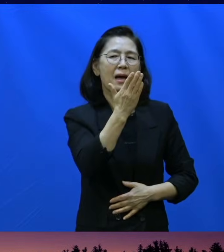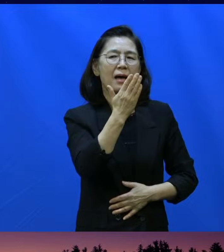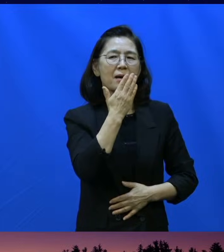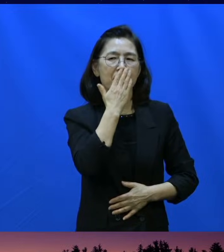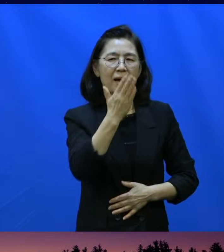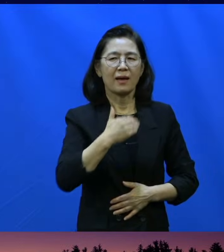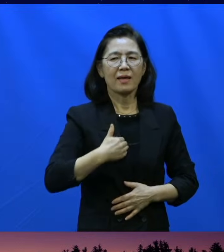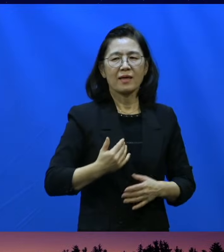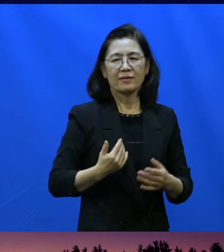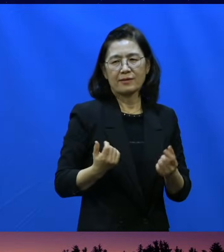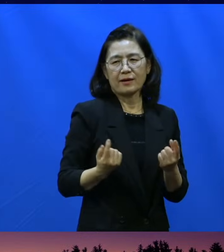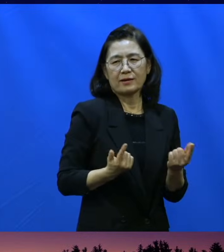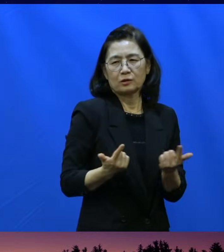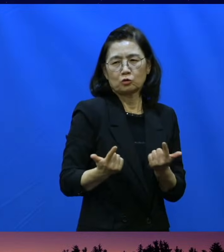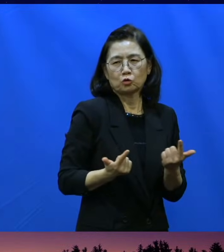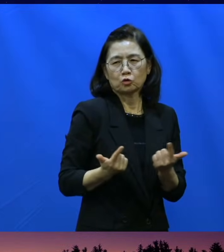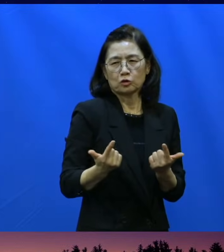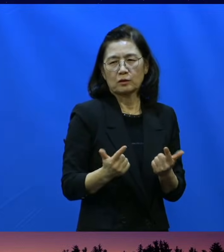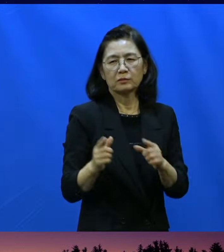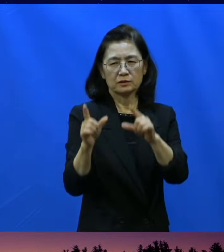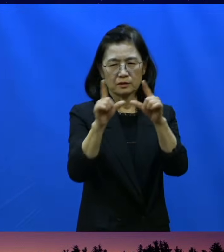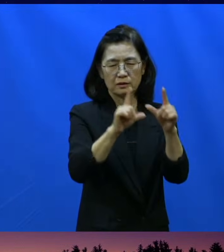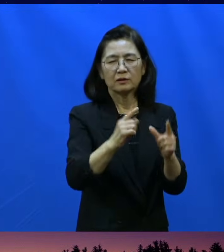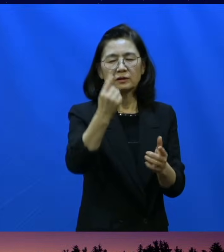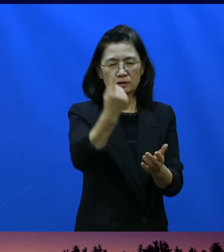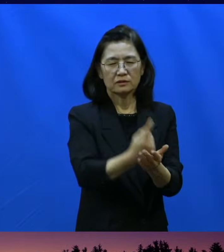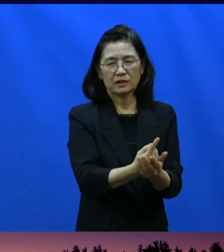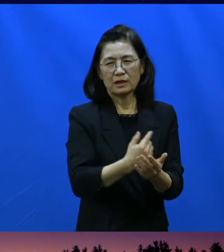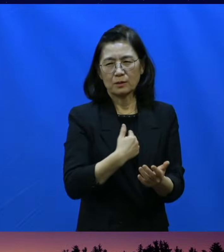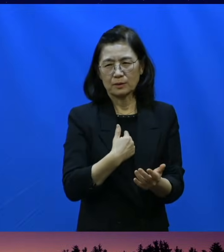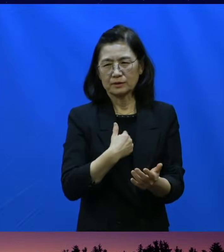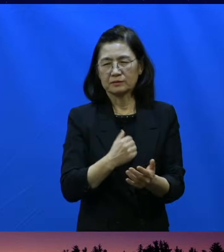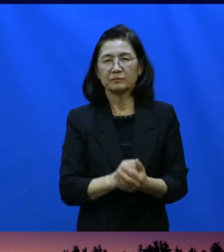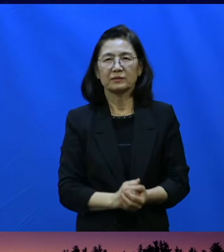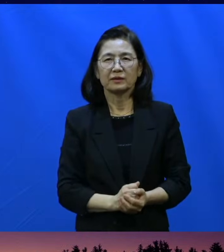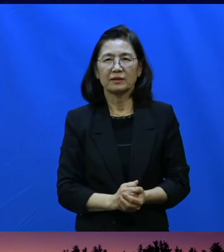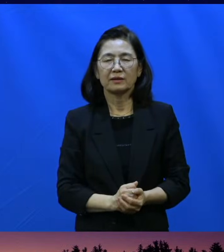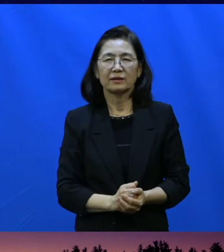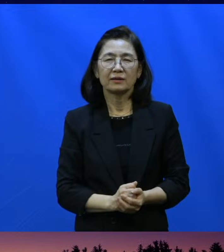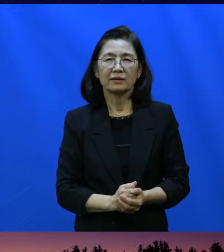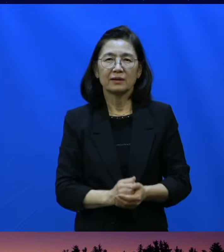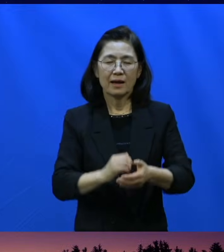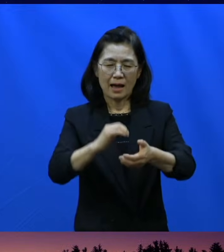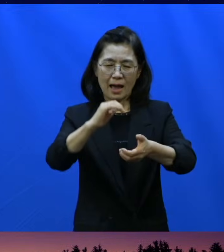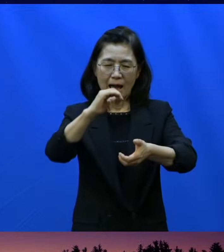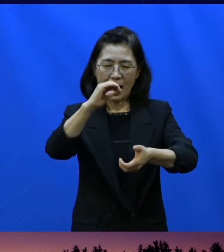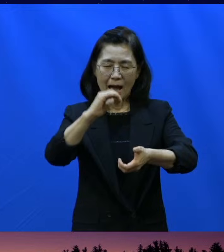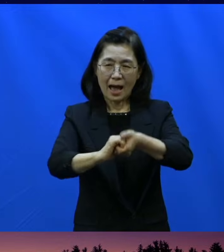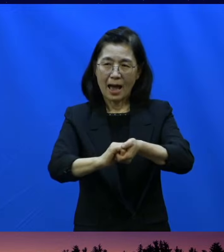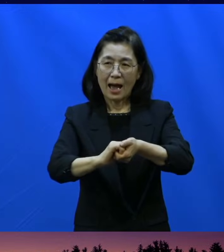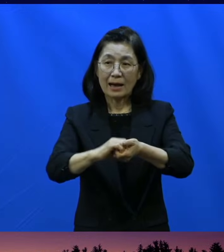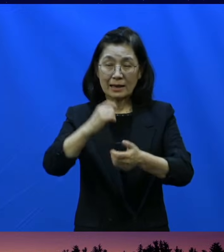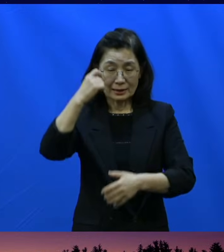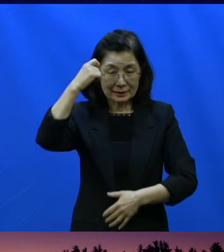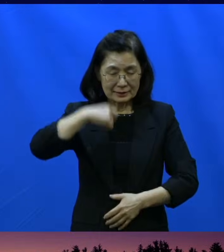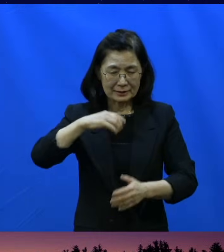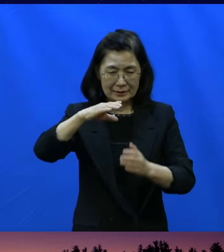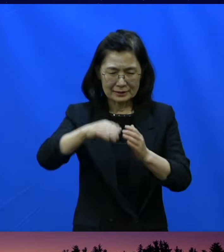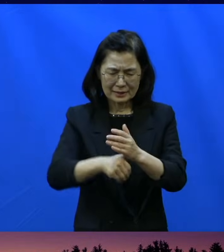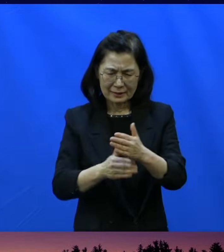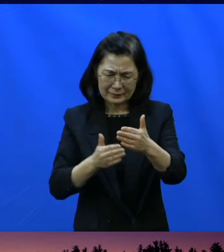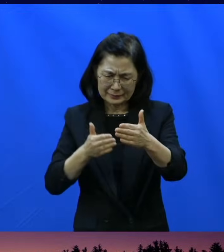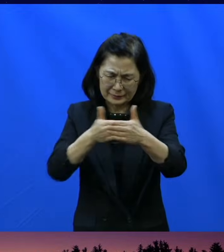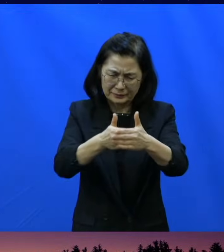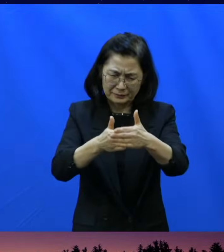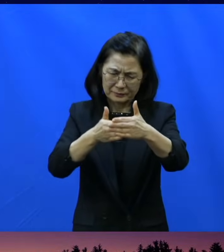컨트롤하려고 하는 거예요. 위기의 순간, 한계에 부딪히는 순간, 여러분 인생에 뭔가 막혀 있고 내 힘으로